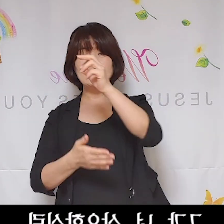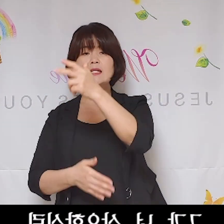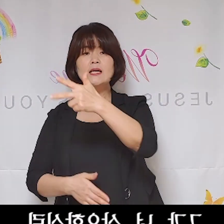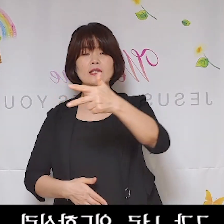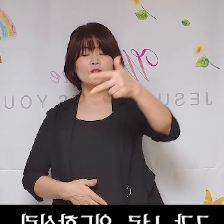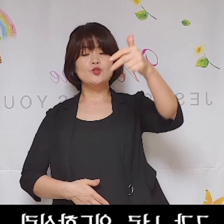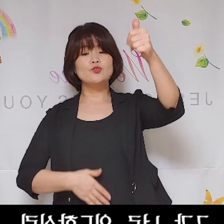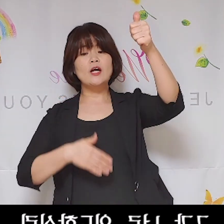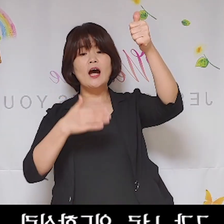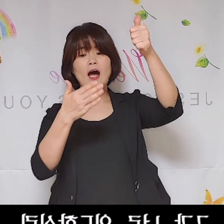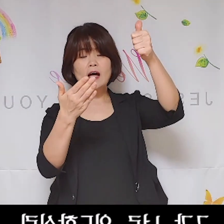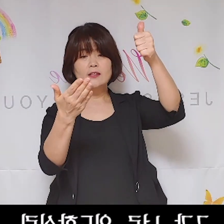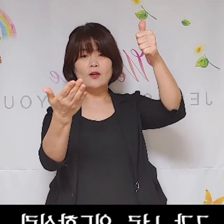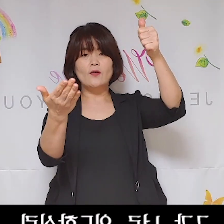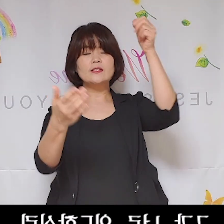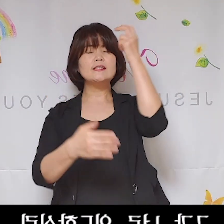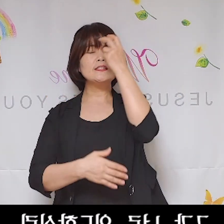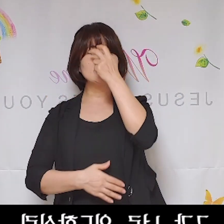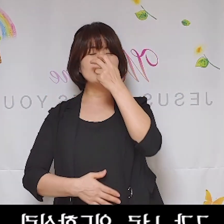사용하시리. 주가 너를